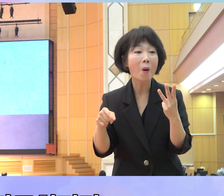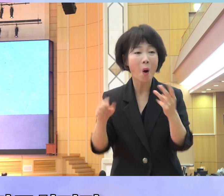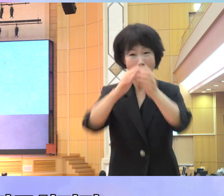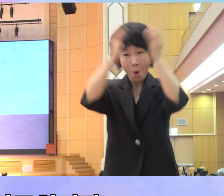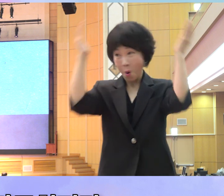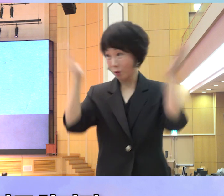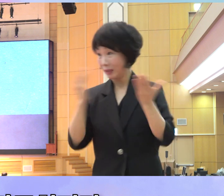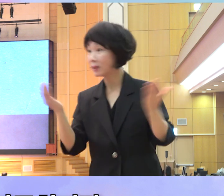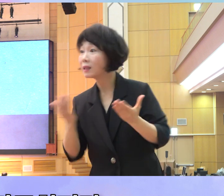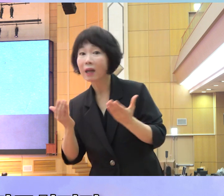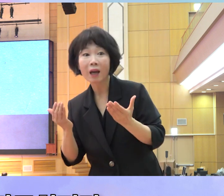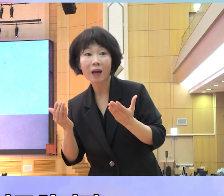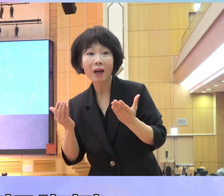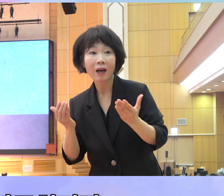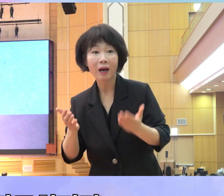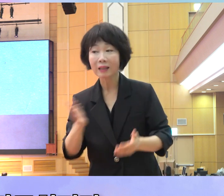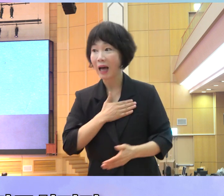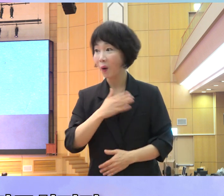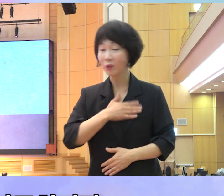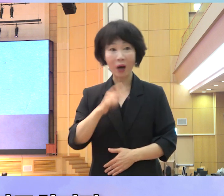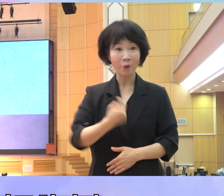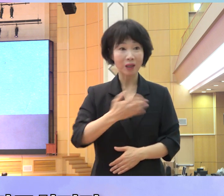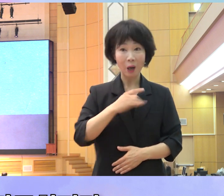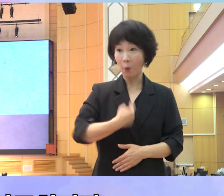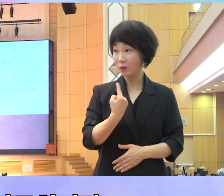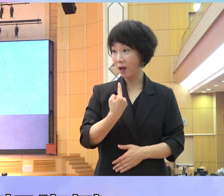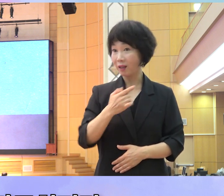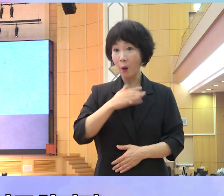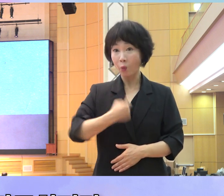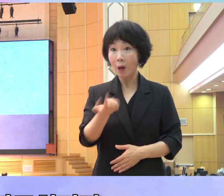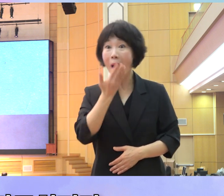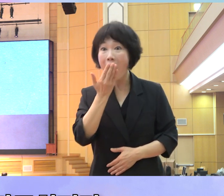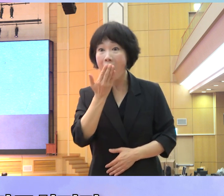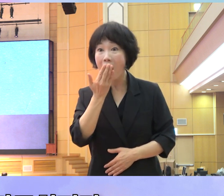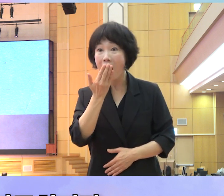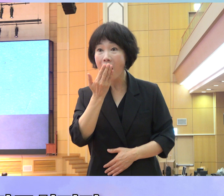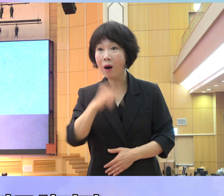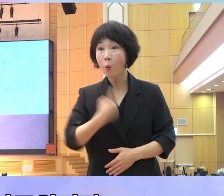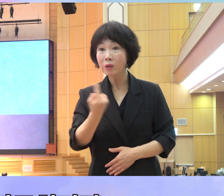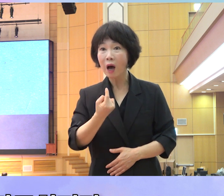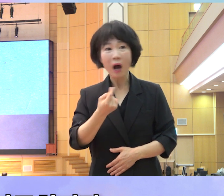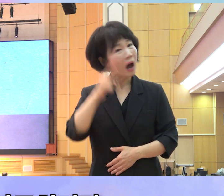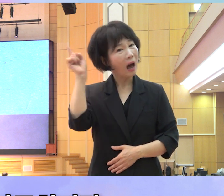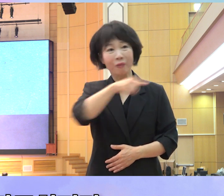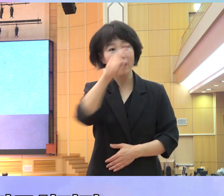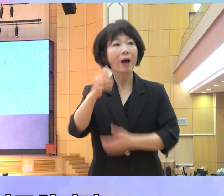일을 하더라도 주의 일은 나 혼자 하는 거 아니에요. 나